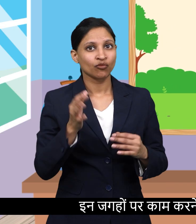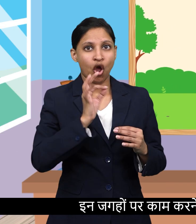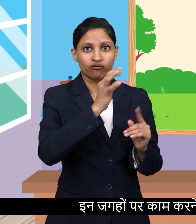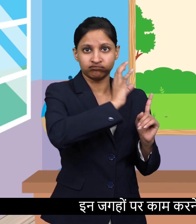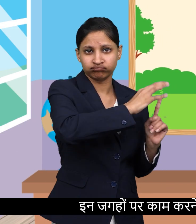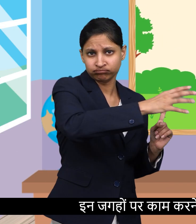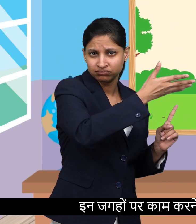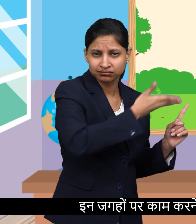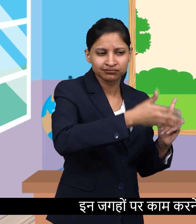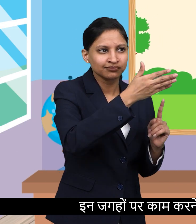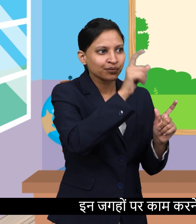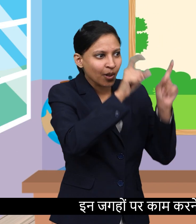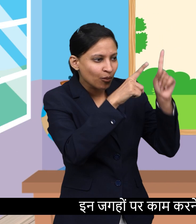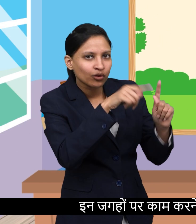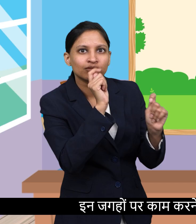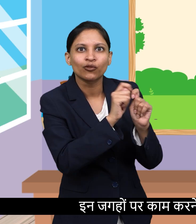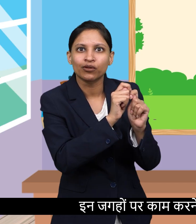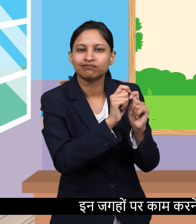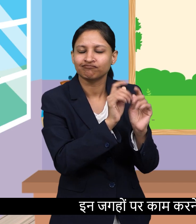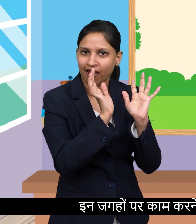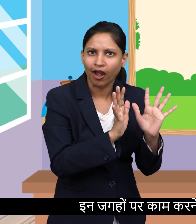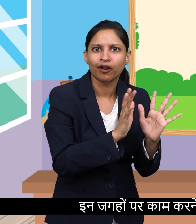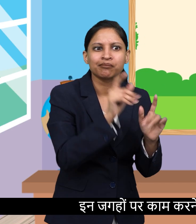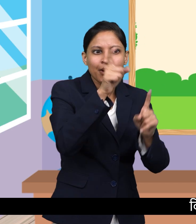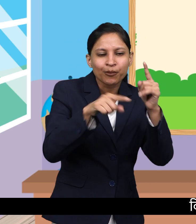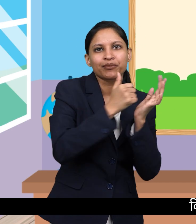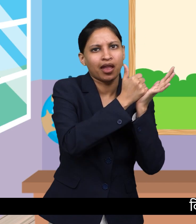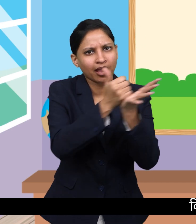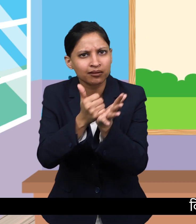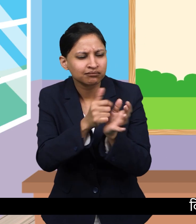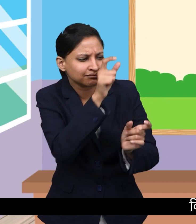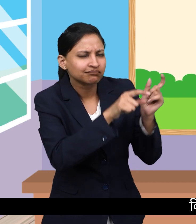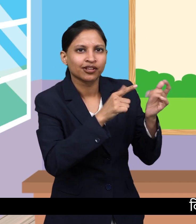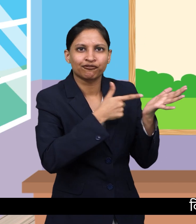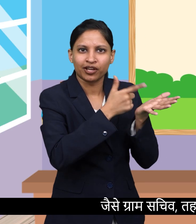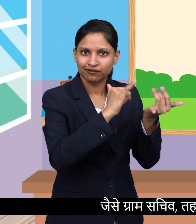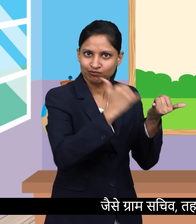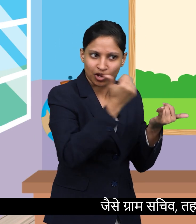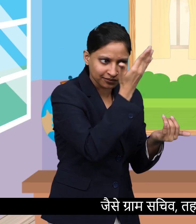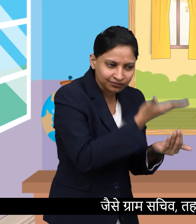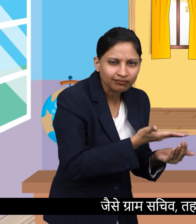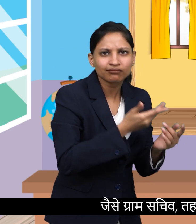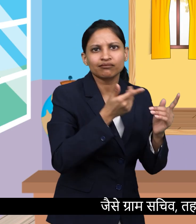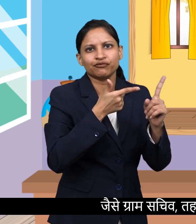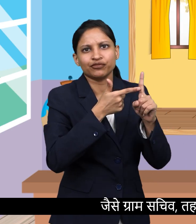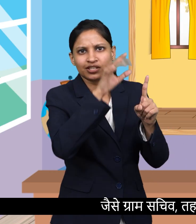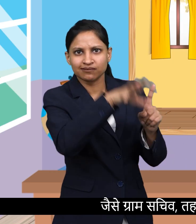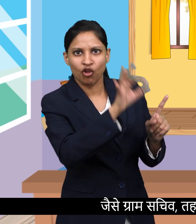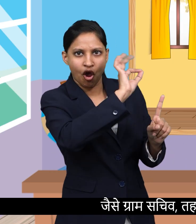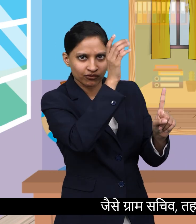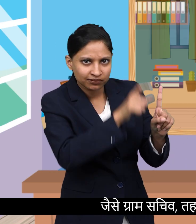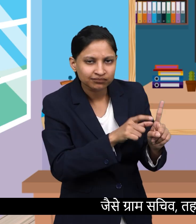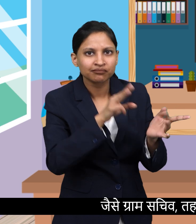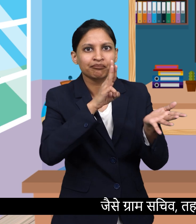इन जगहों पर काम करने वाले अधिकारी लोगों की देखभाल के लिए विशेष काम करते हैं, जैसे ग्राम सचिव, तहसीलदार